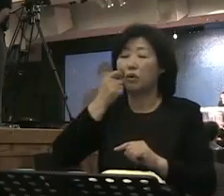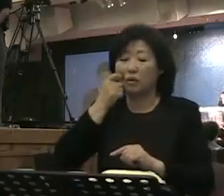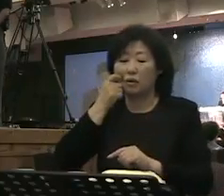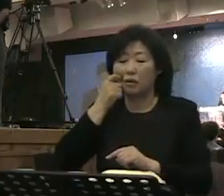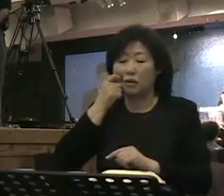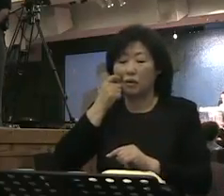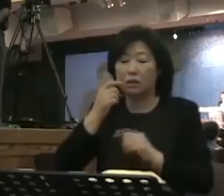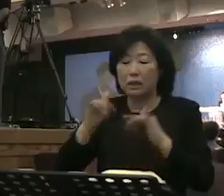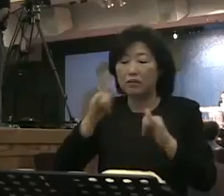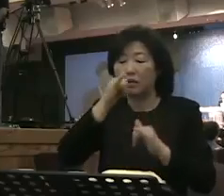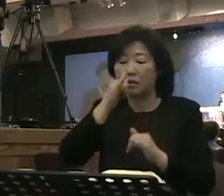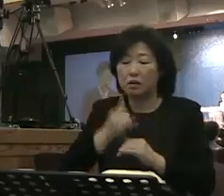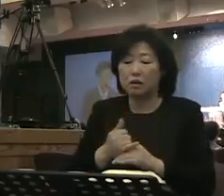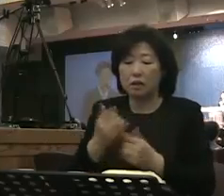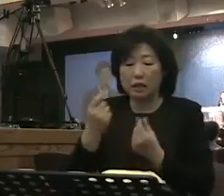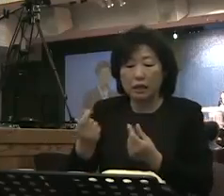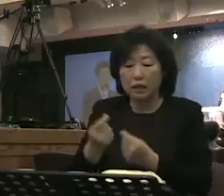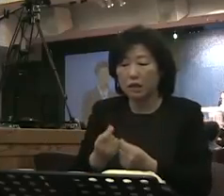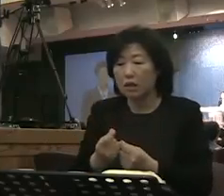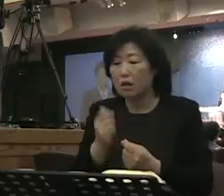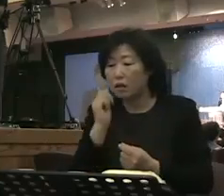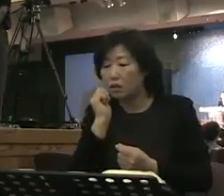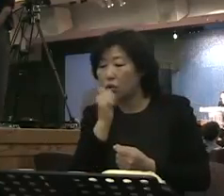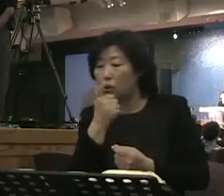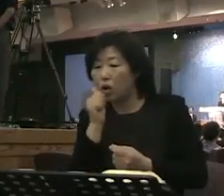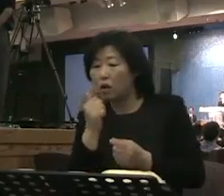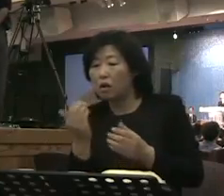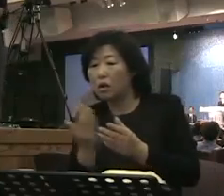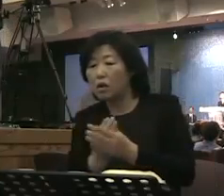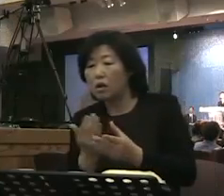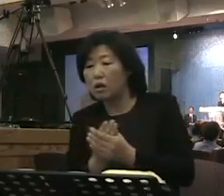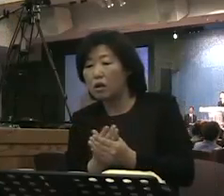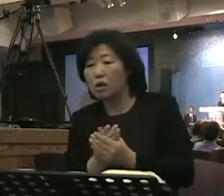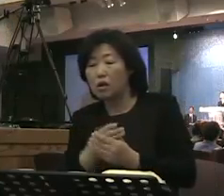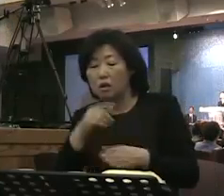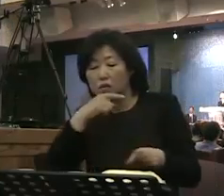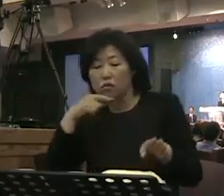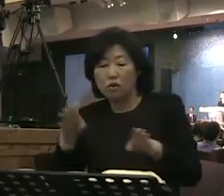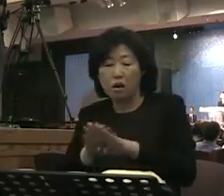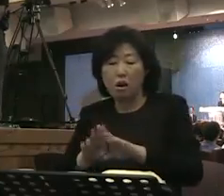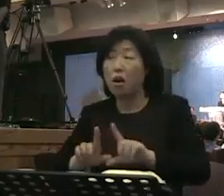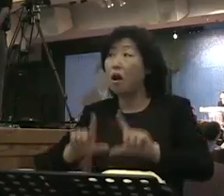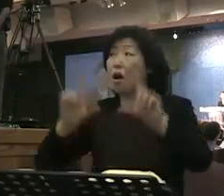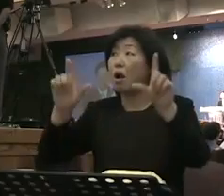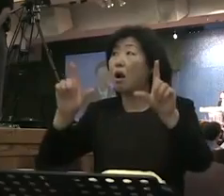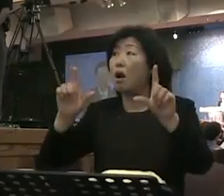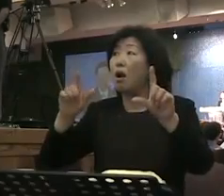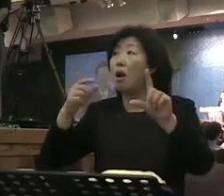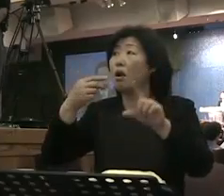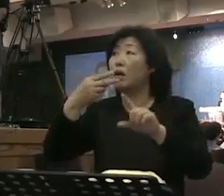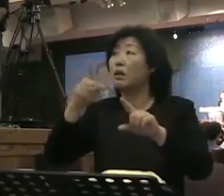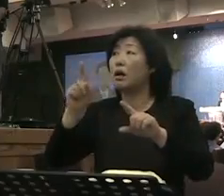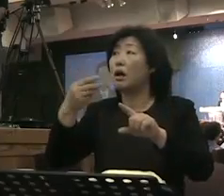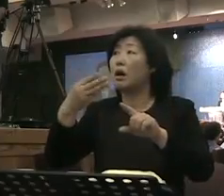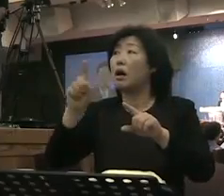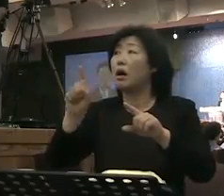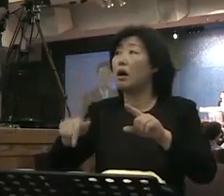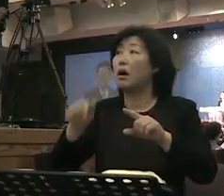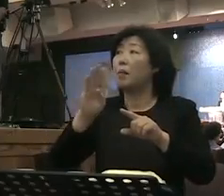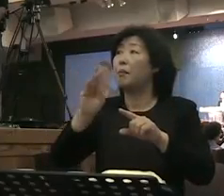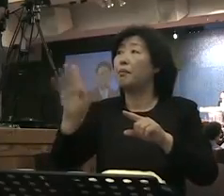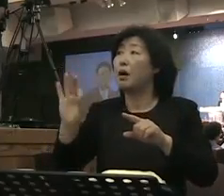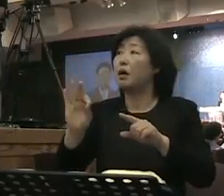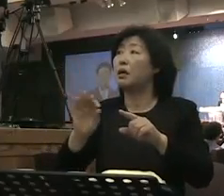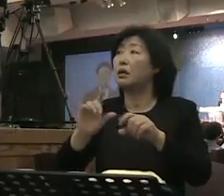같습니다. 그래서 주반에 소개서를 넣어놨는데요. 주일 다락방을 소개합니다 해서 모이는